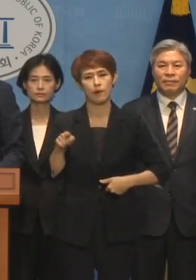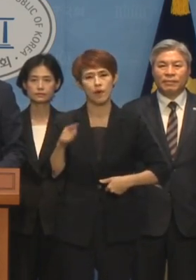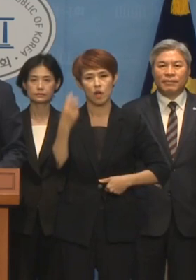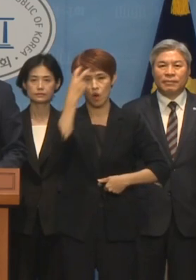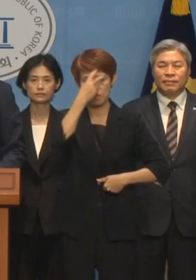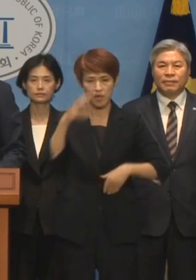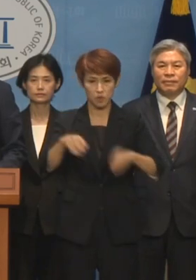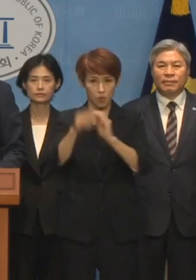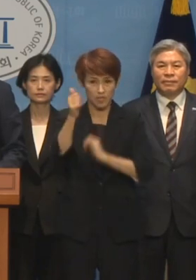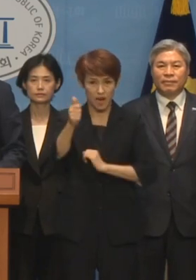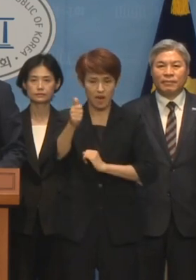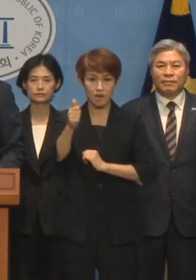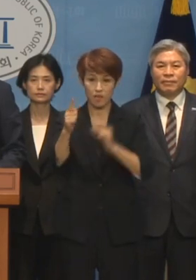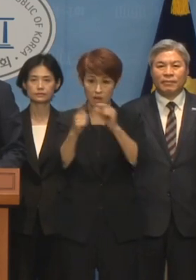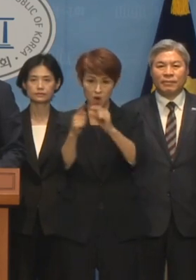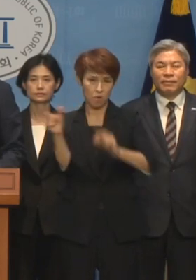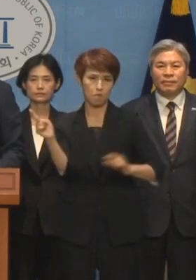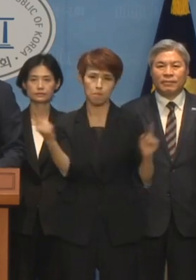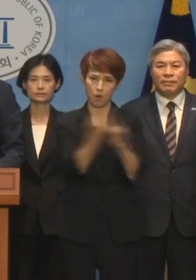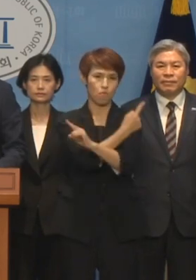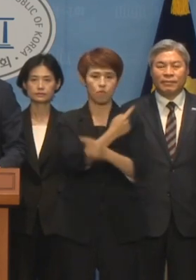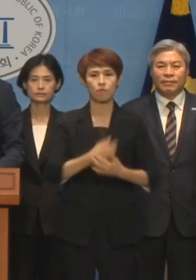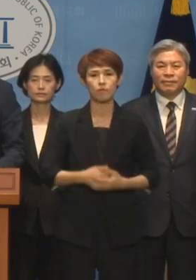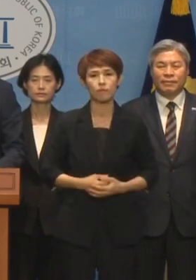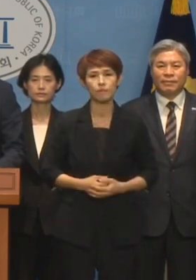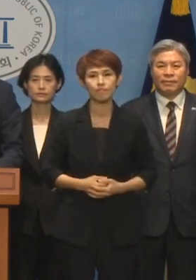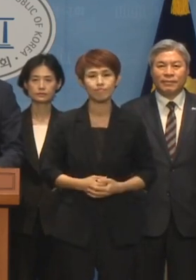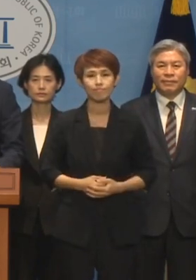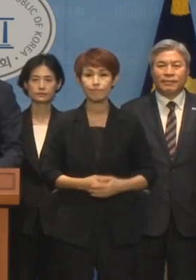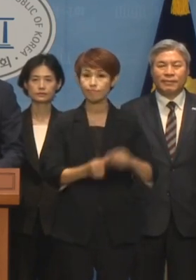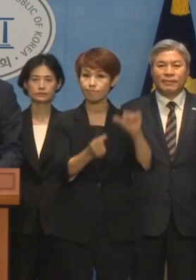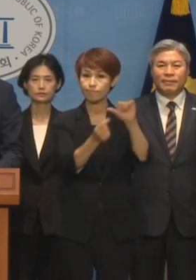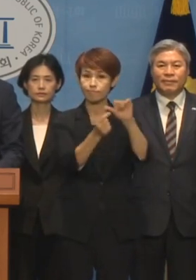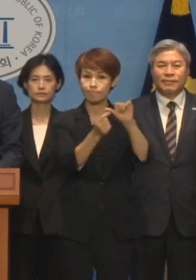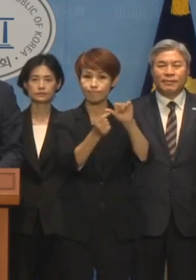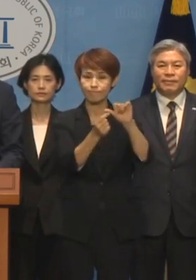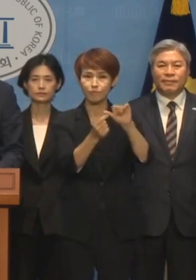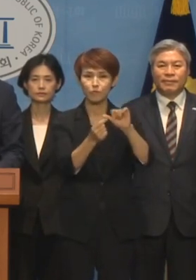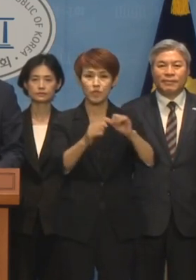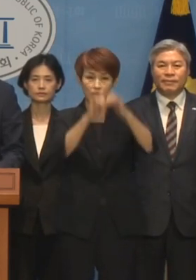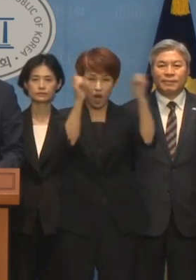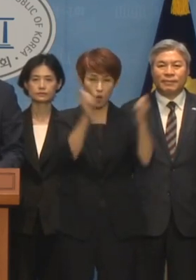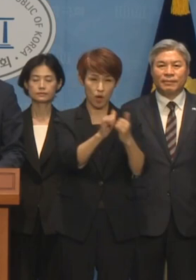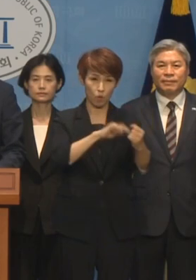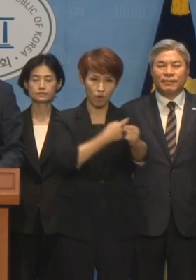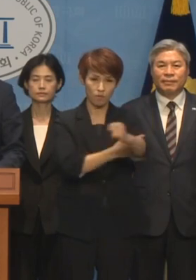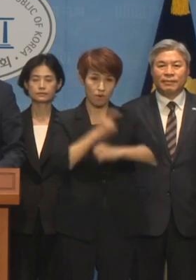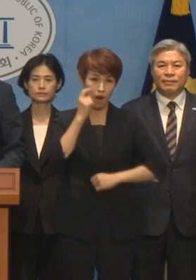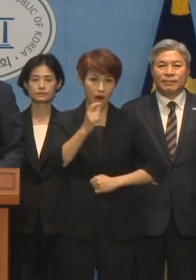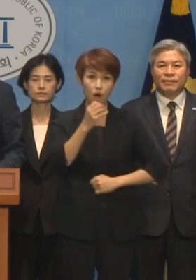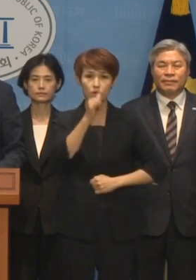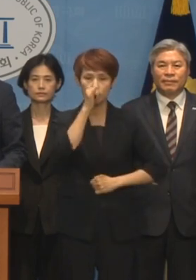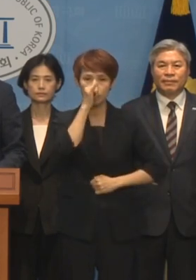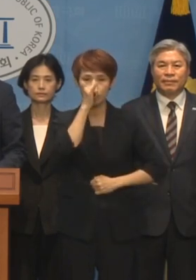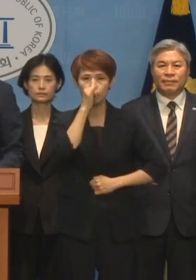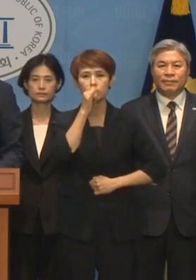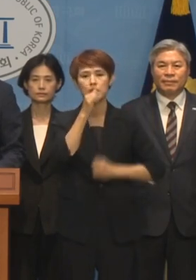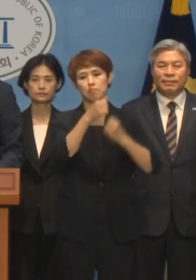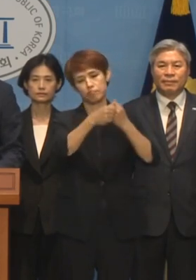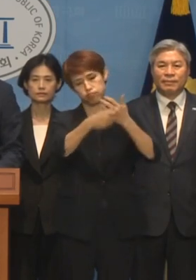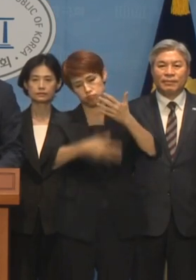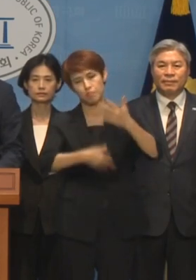검찰총장이란 단어 역시 바꿔야 한다고 생각합니다. 다섯 번째, 사회권을 강화하는 일반 조항을